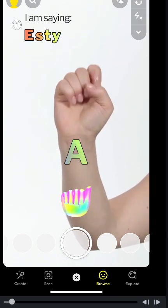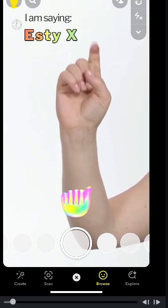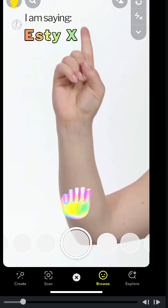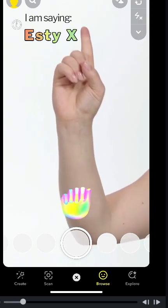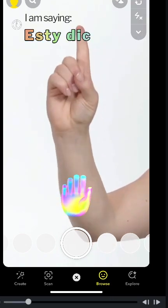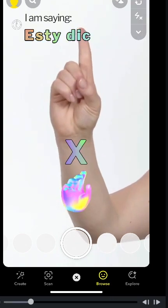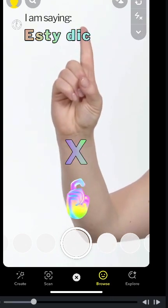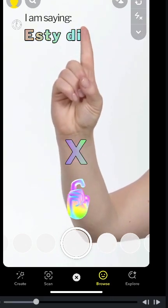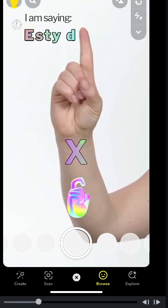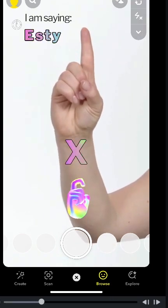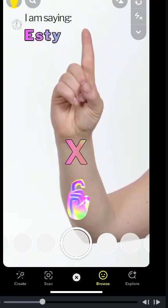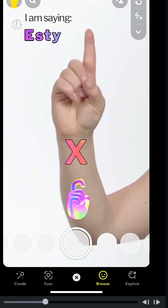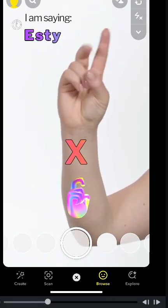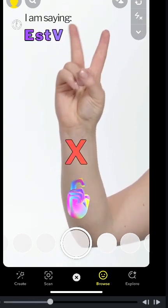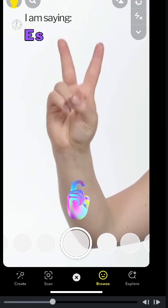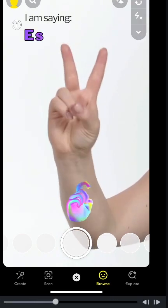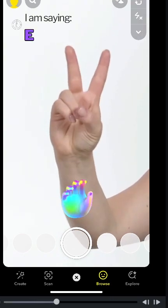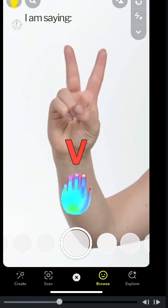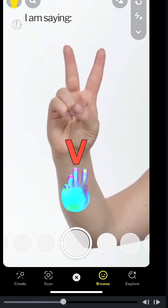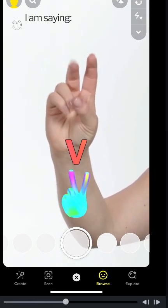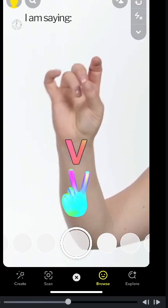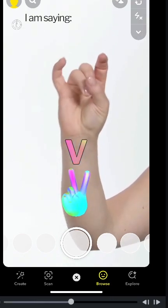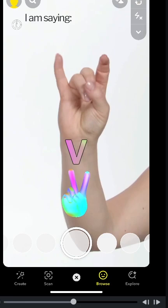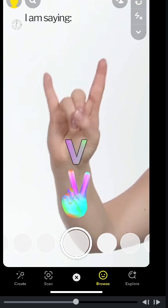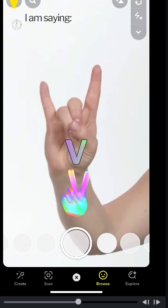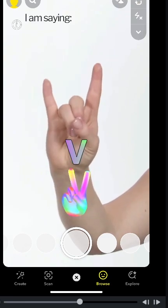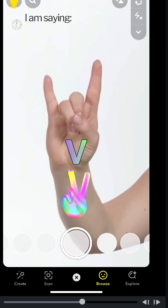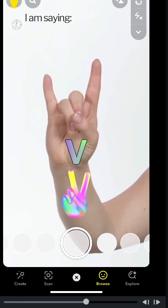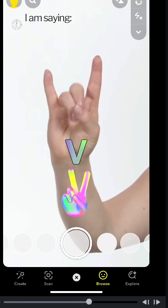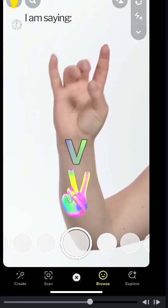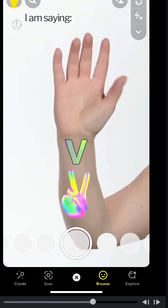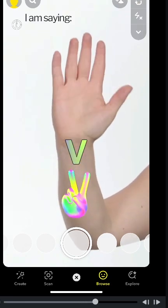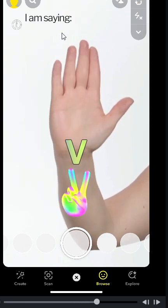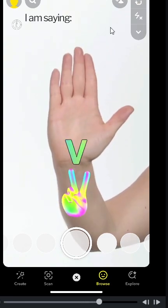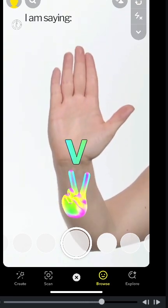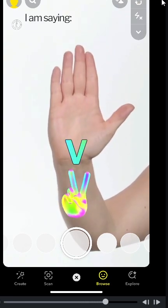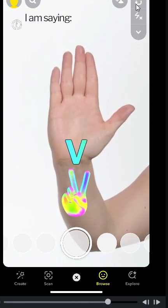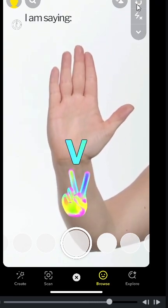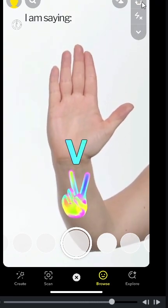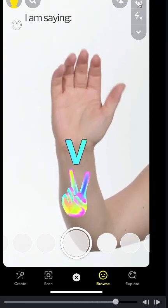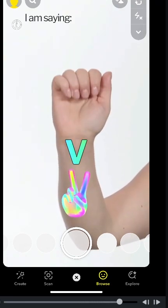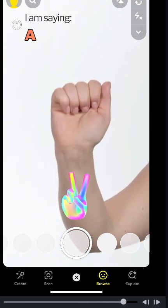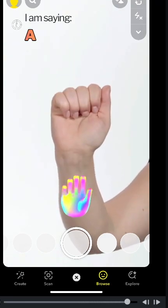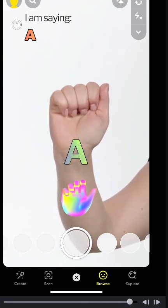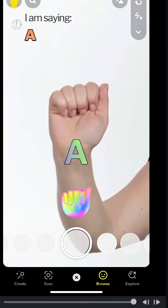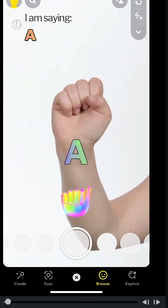interpreta un gesto complejo que significa una frase entera o un concepto específico.